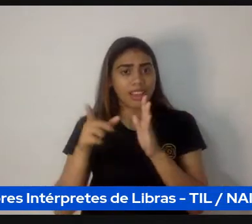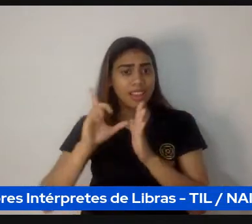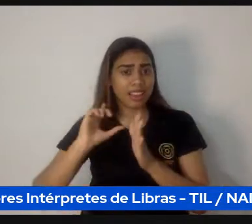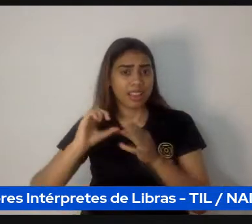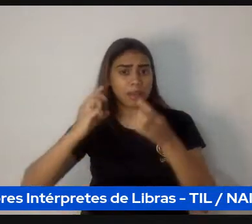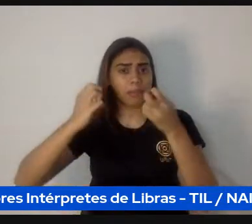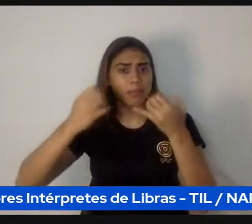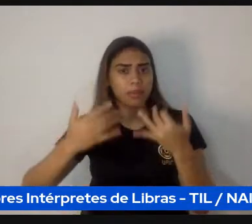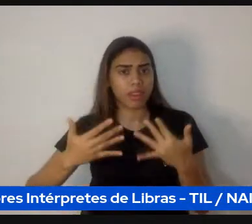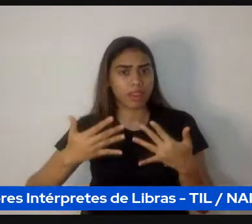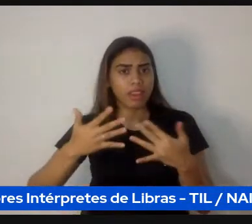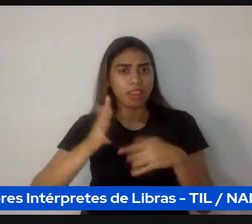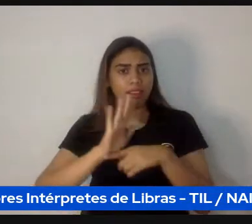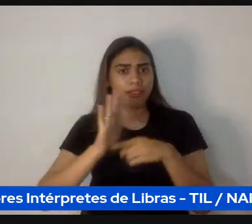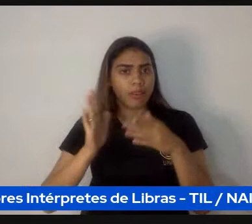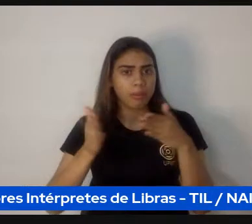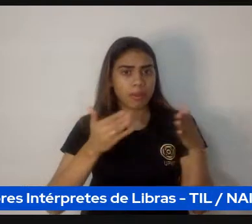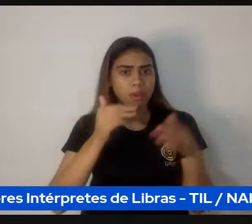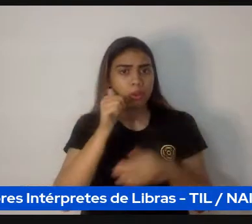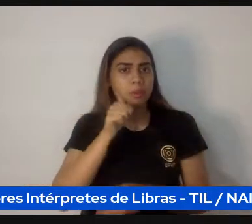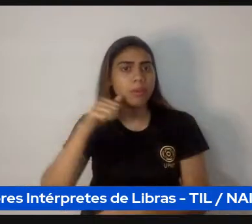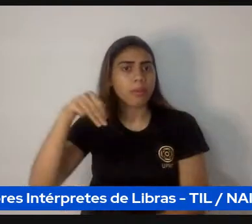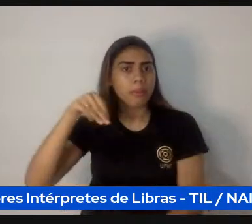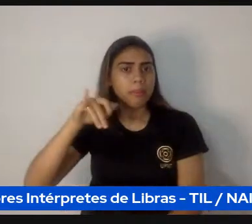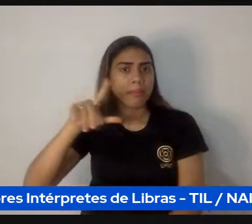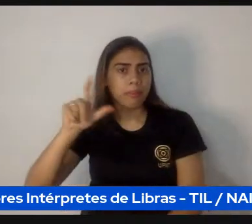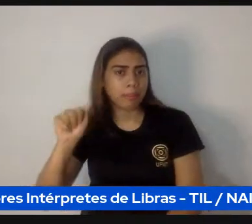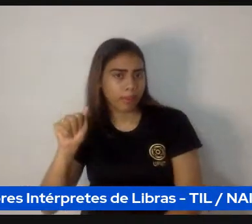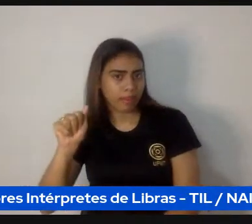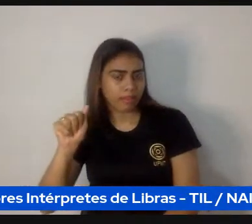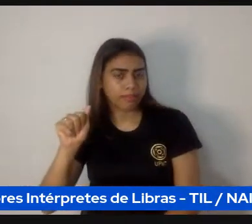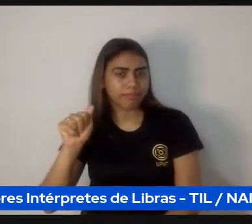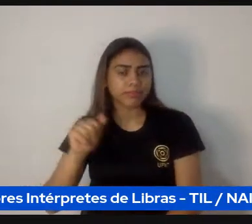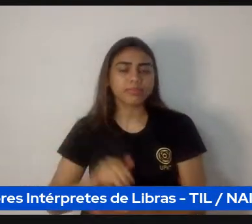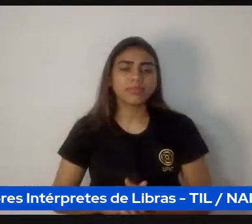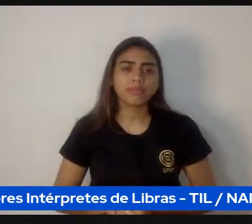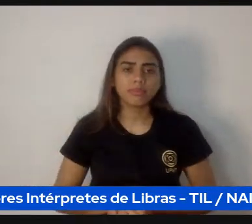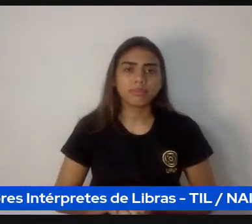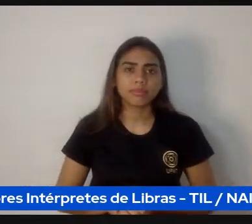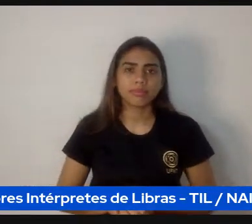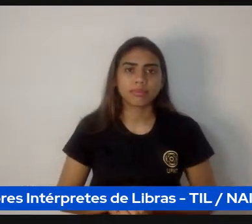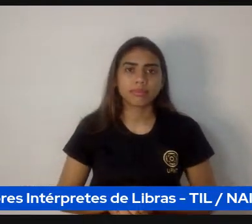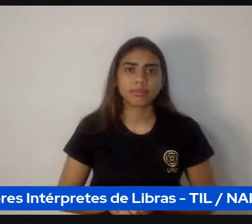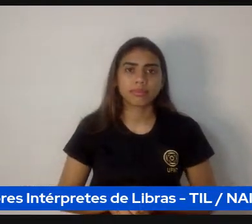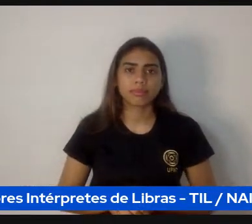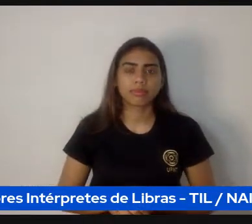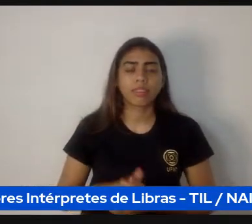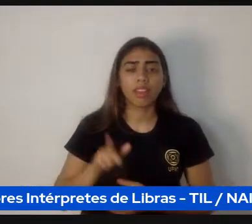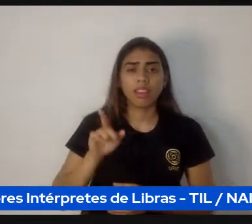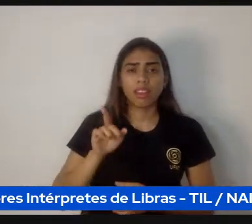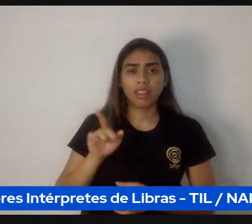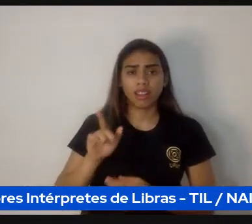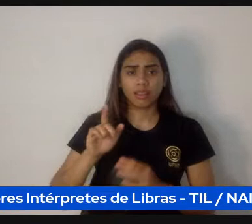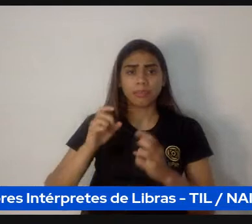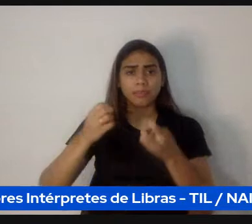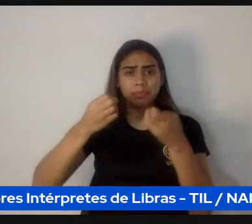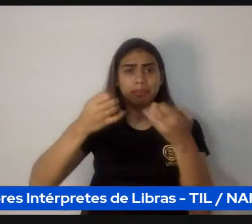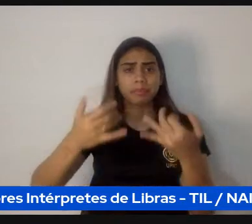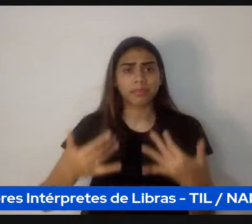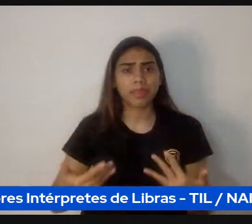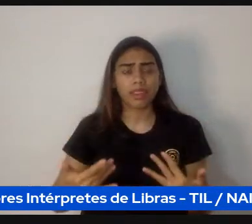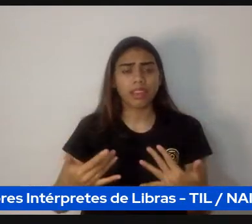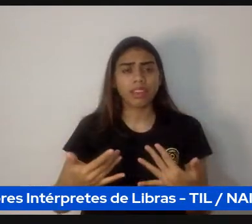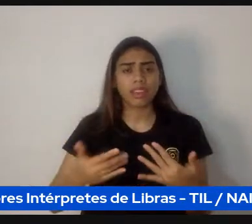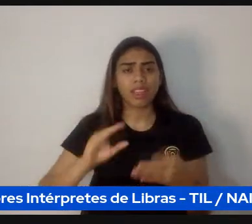que na escola, principalmente na escola, a criança precisa vir antes. Então, o que a